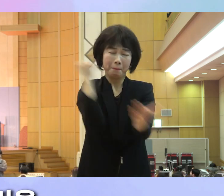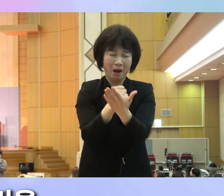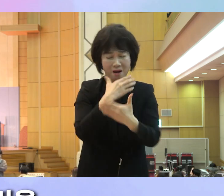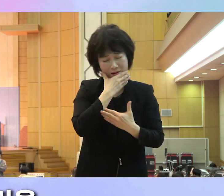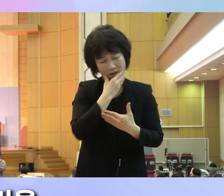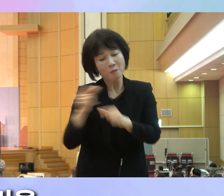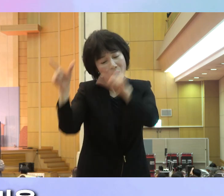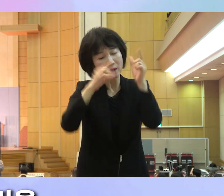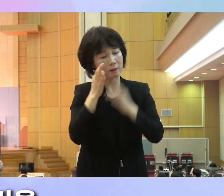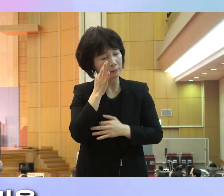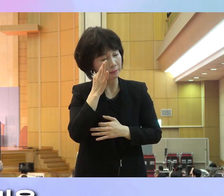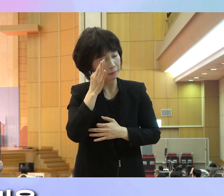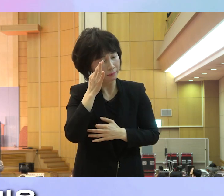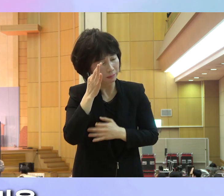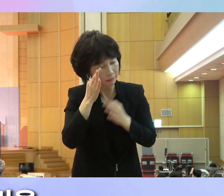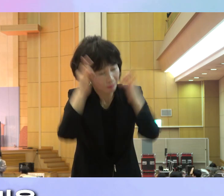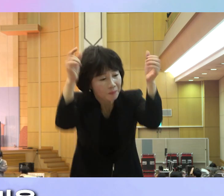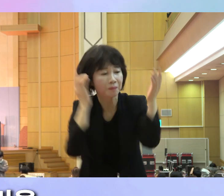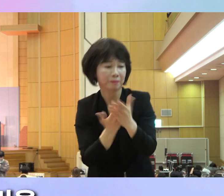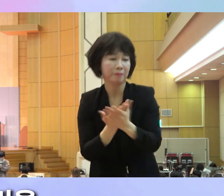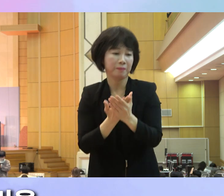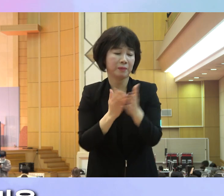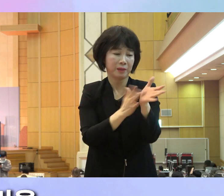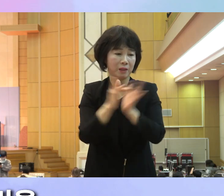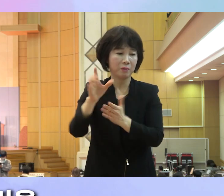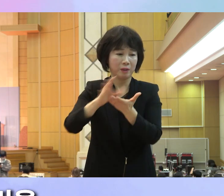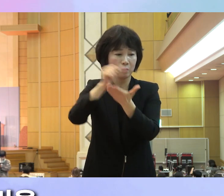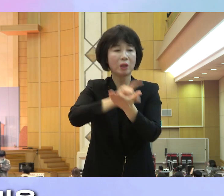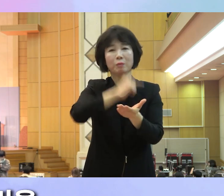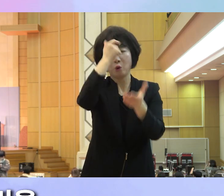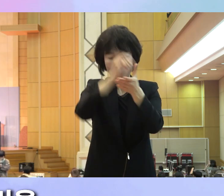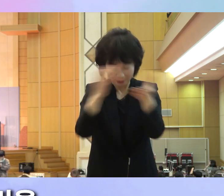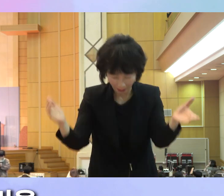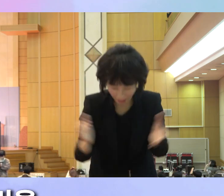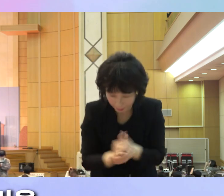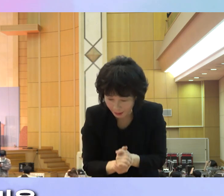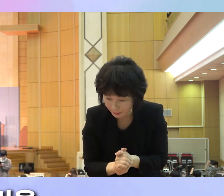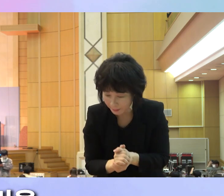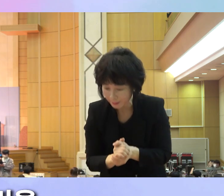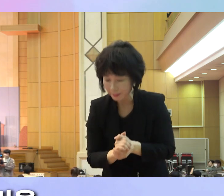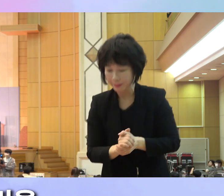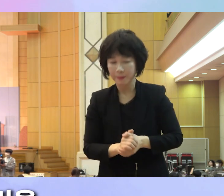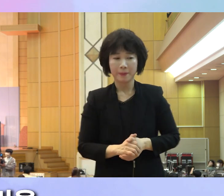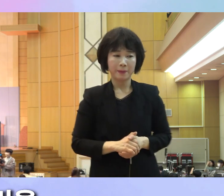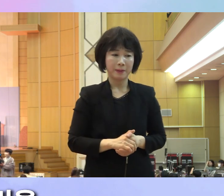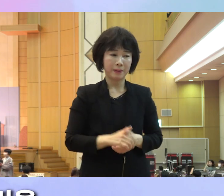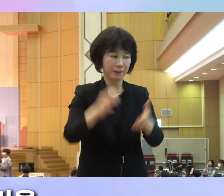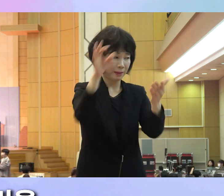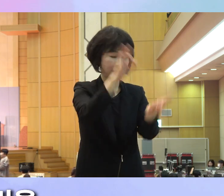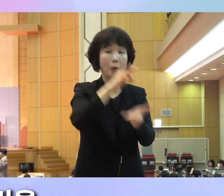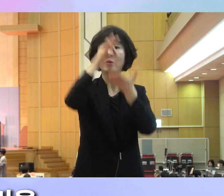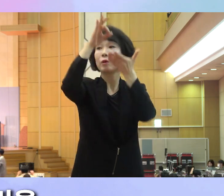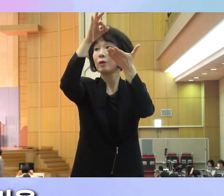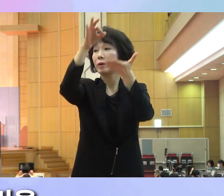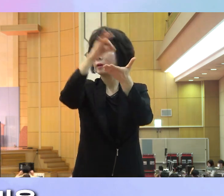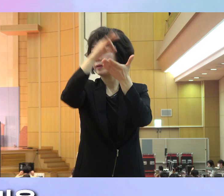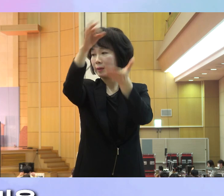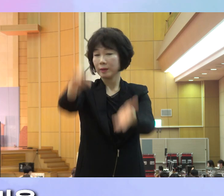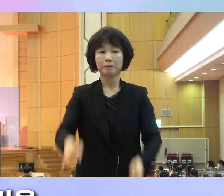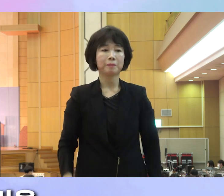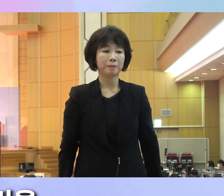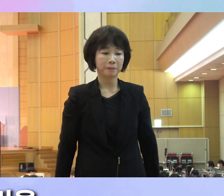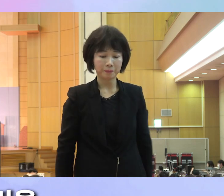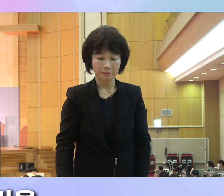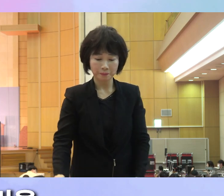행복한 삶이 살게 하여 주옵소서. 예수님 이름으로 기도하옵나이다. 아멘. 성가대 찬양에 따라서